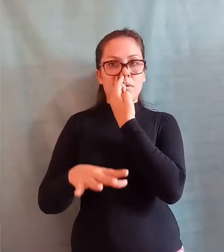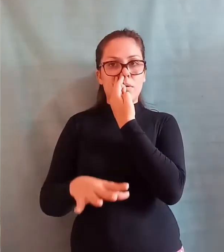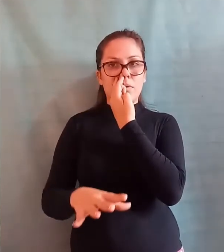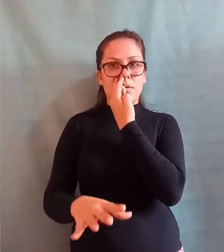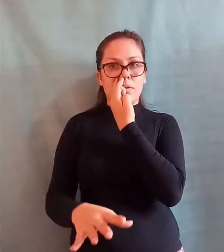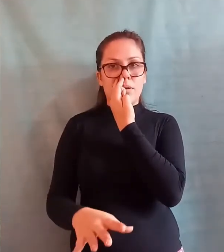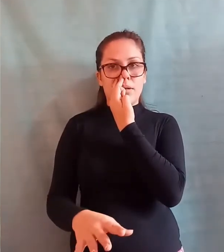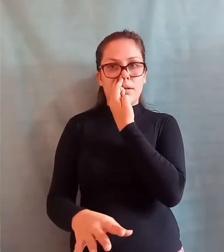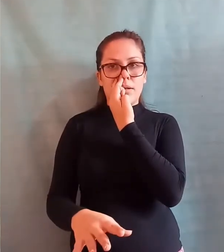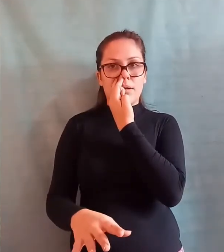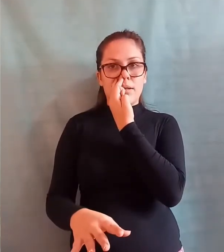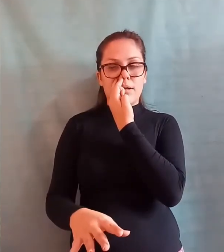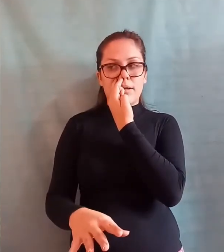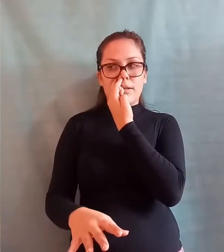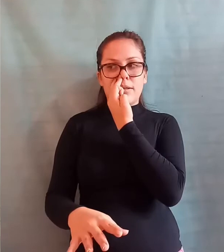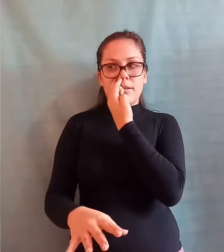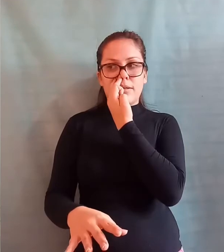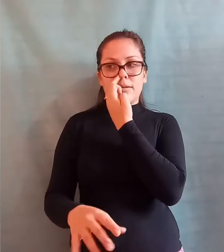Inspira, retém.